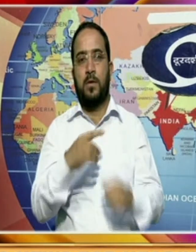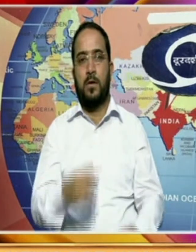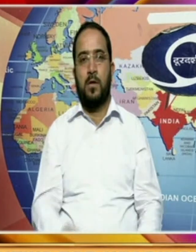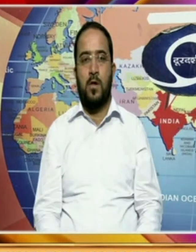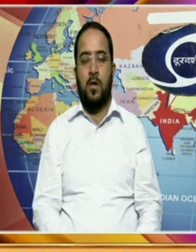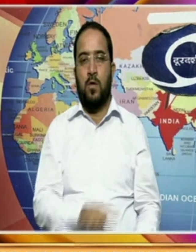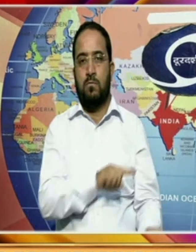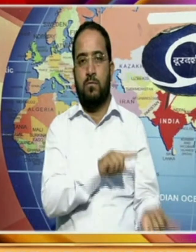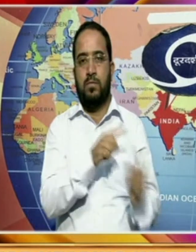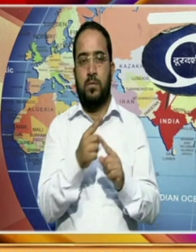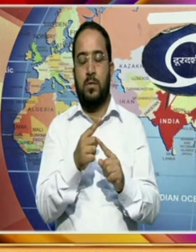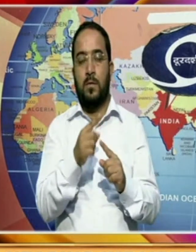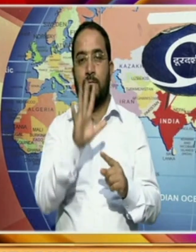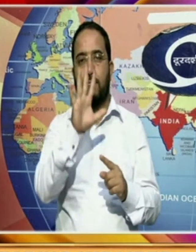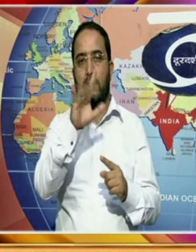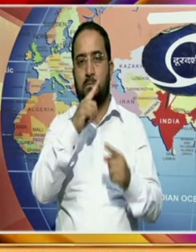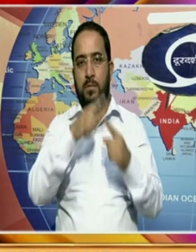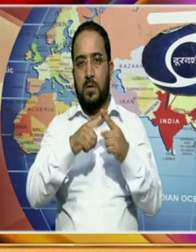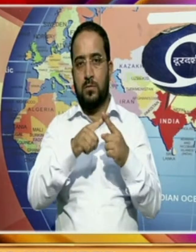6:30 बजे के दरमियान